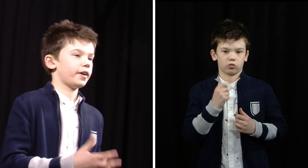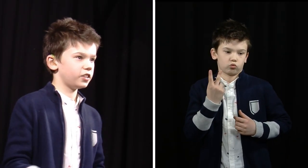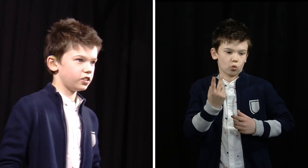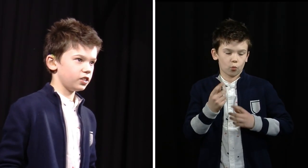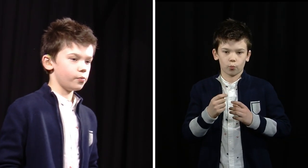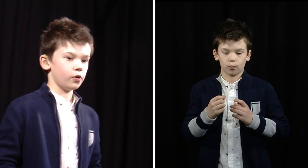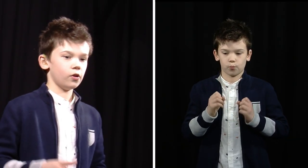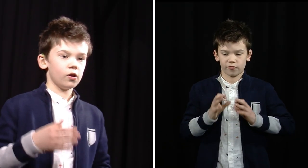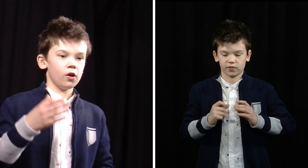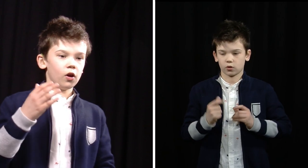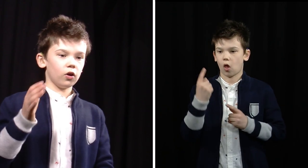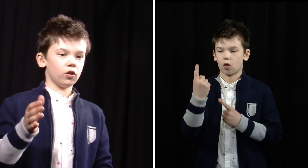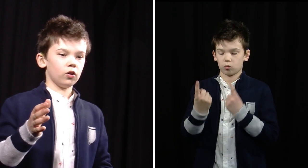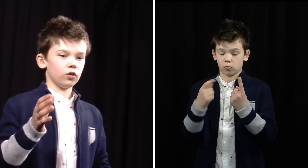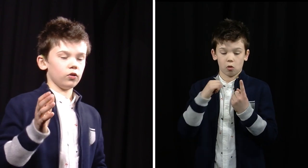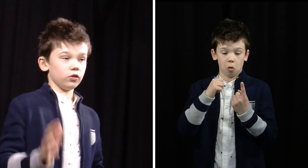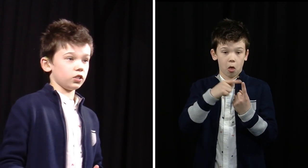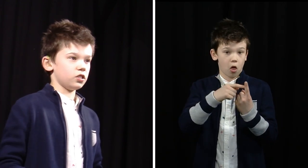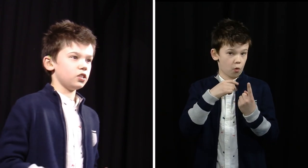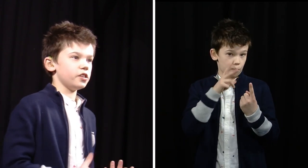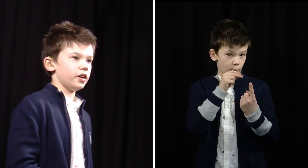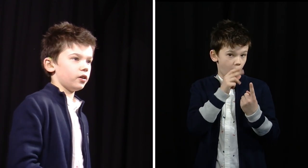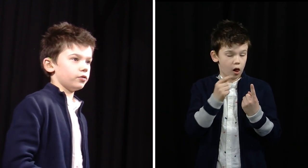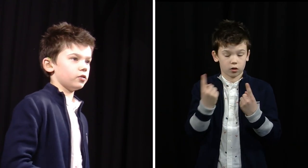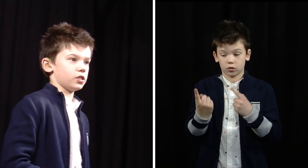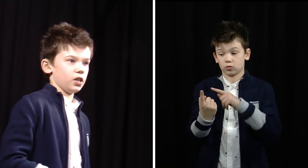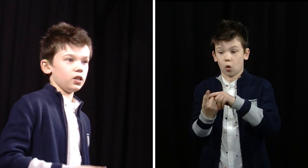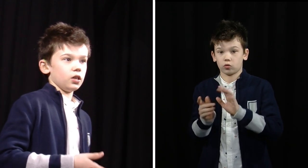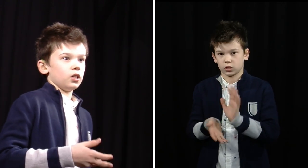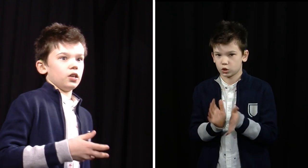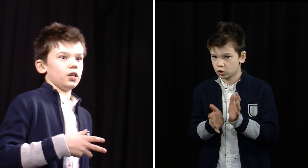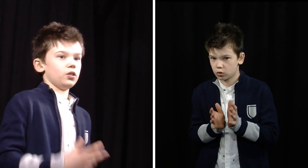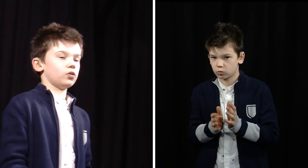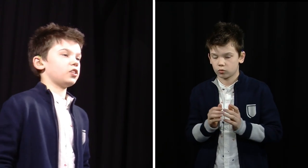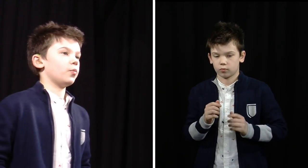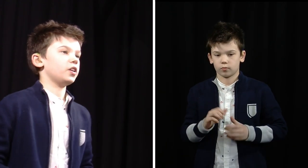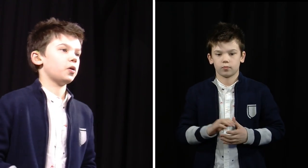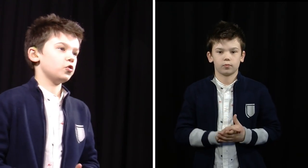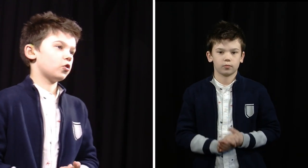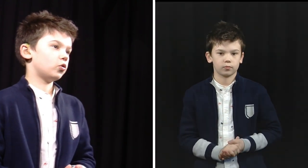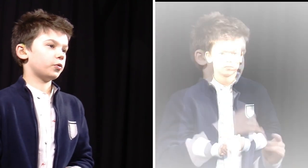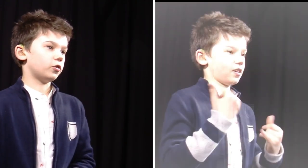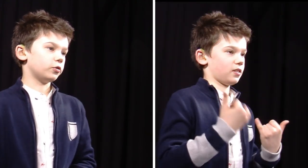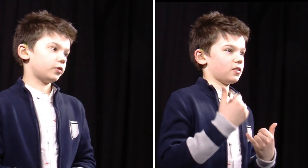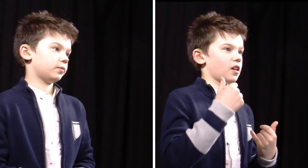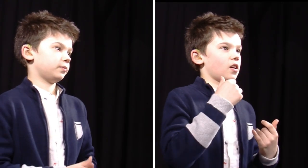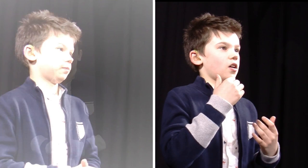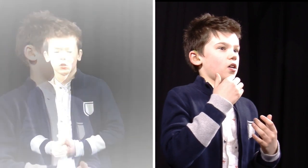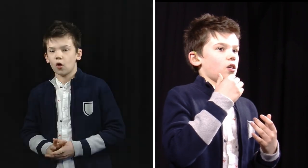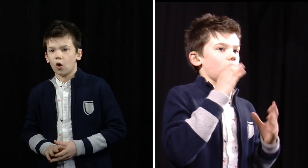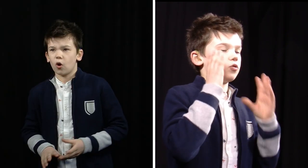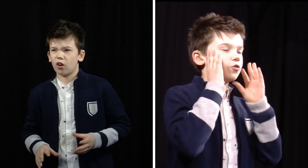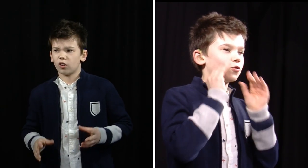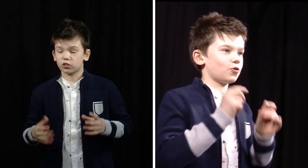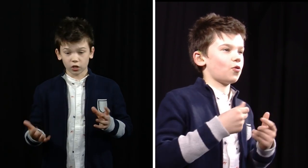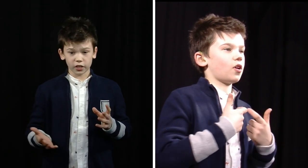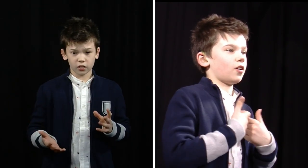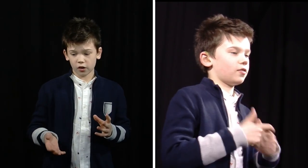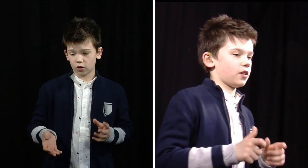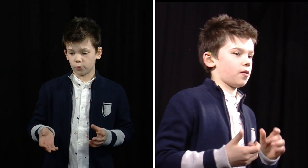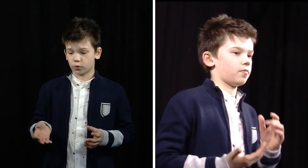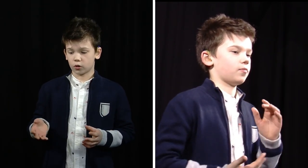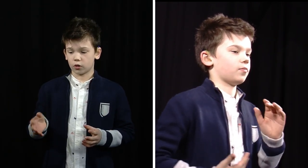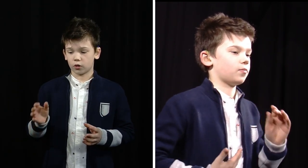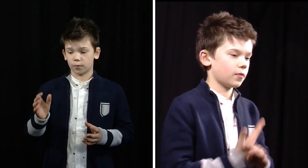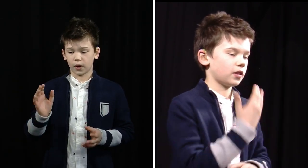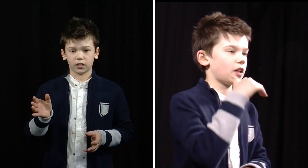sont accessibles en langue des signes et en français, et donc ça m'aide à mieux comprendre. Dans l